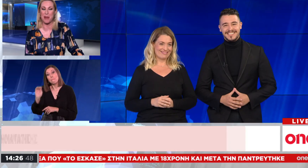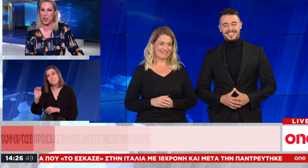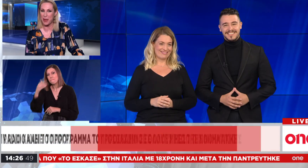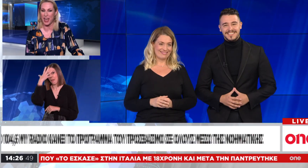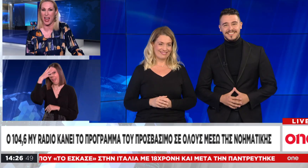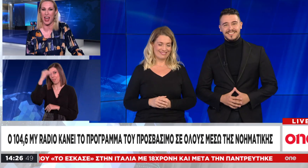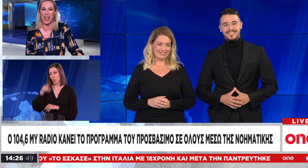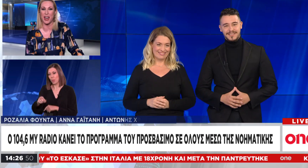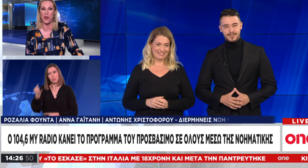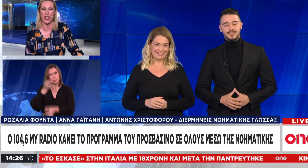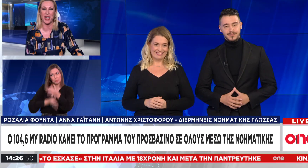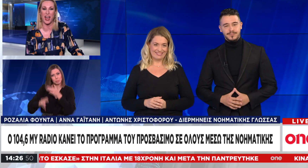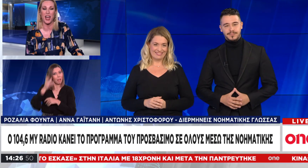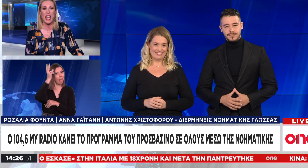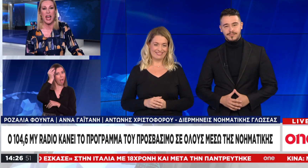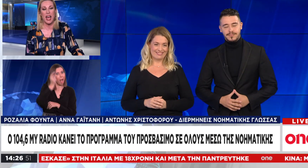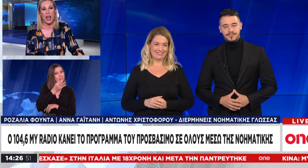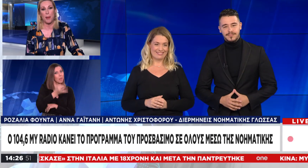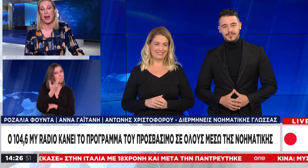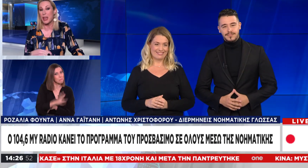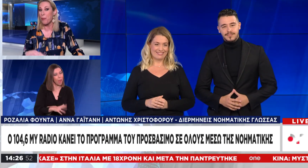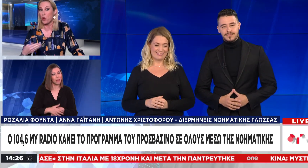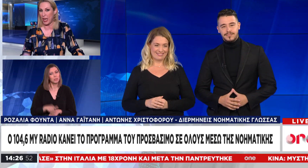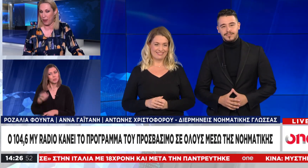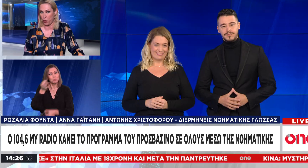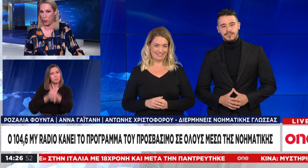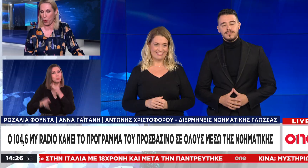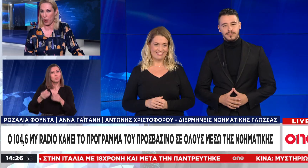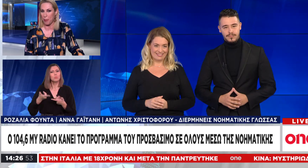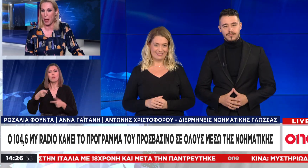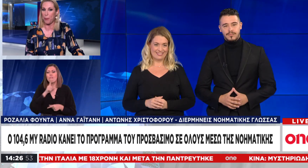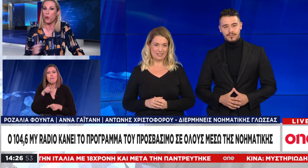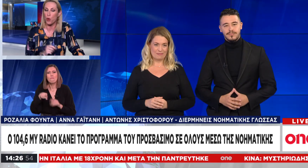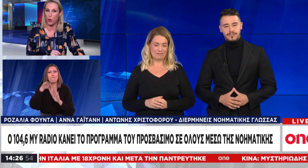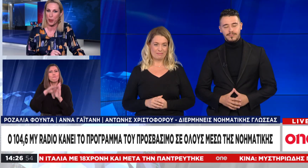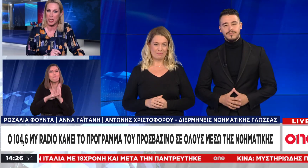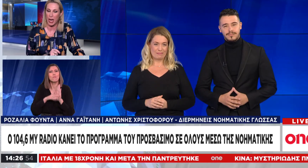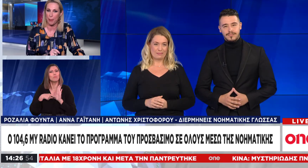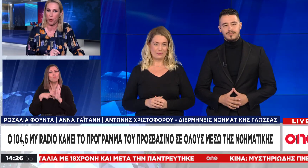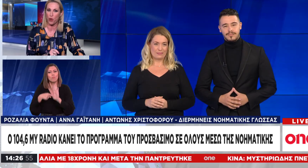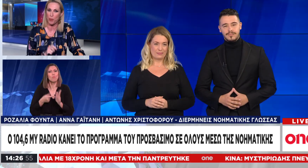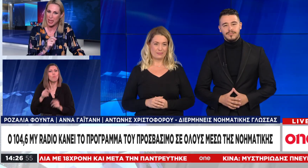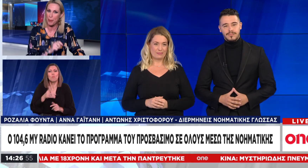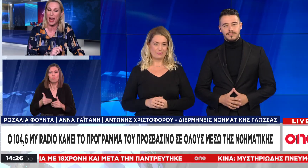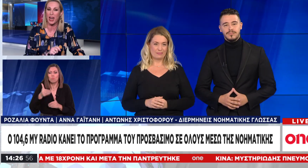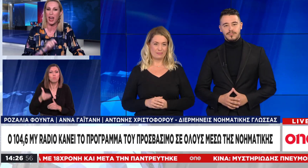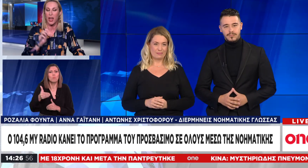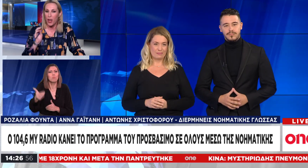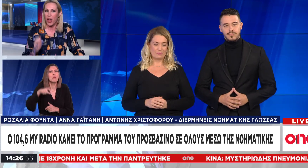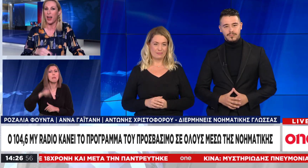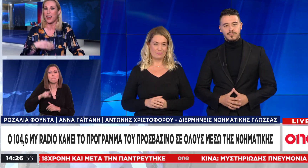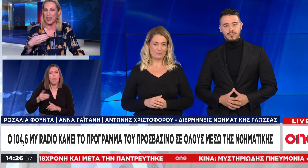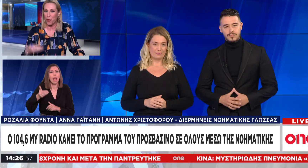εσύ μας είπε και η άννα νωρίτερα ε κάθε πότε είναι αυτό το πρόγραμμα πού το εντοπίζει κάποιος μας θέ πει άν